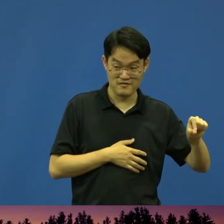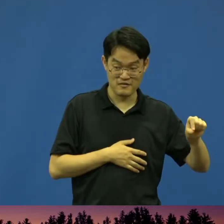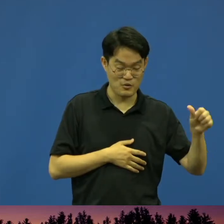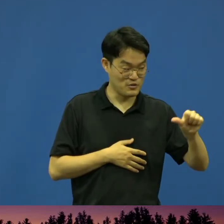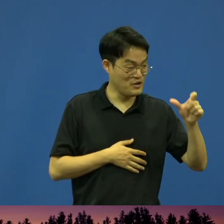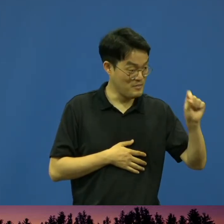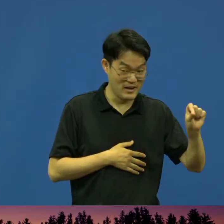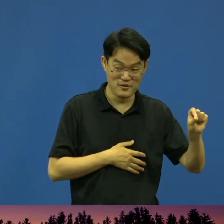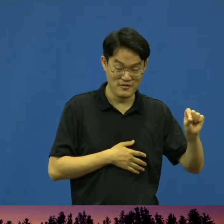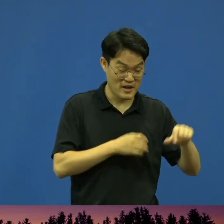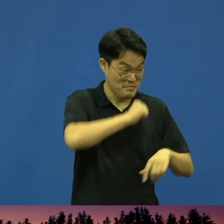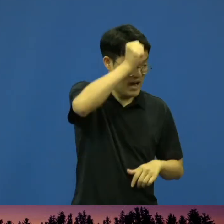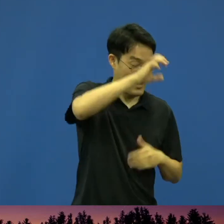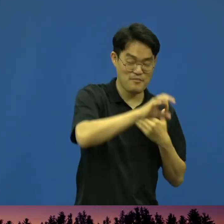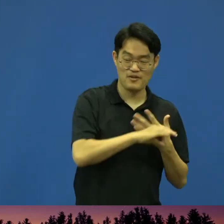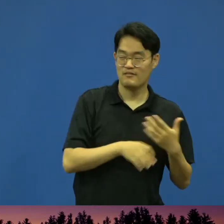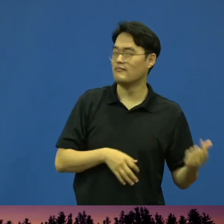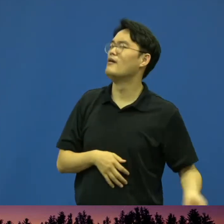재앙이었을 거예요.